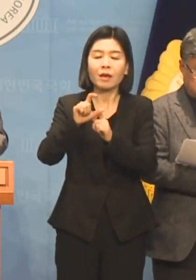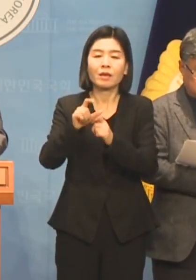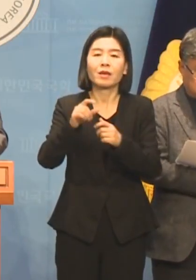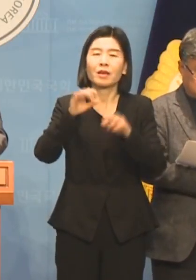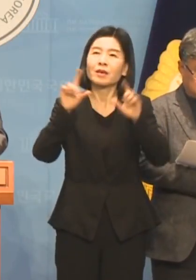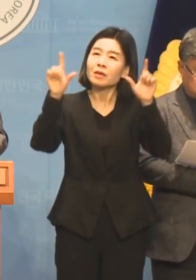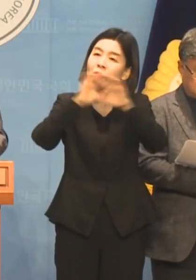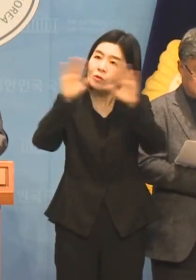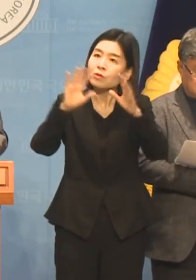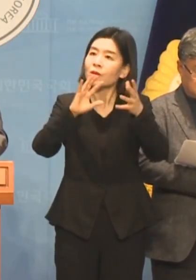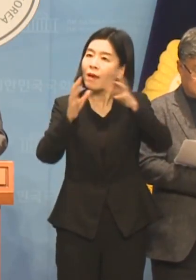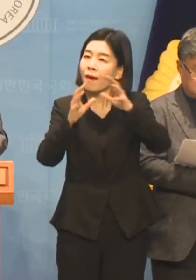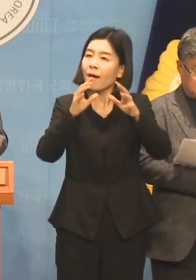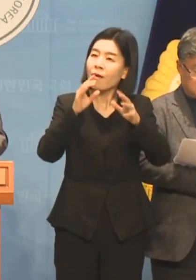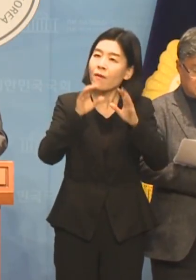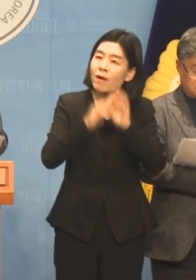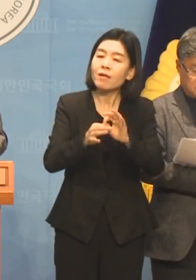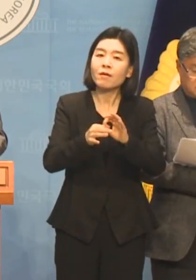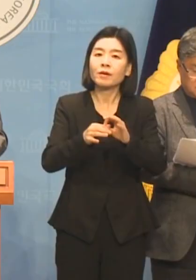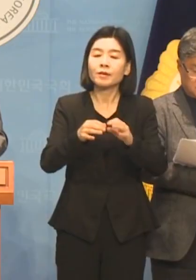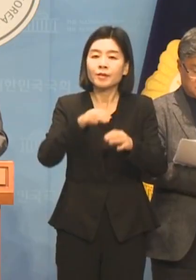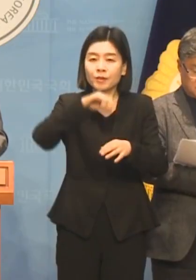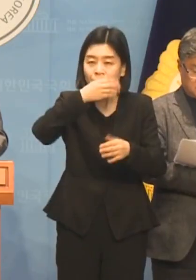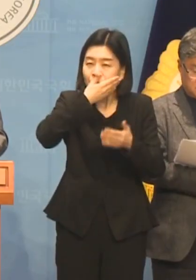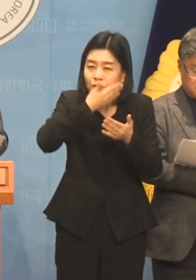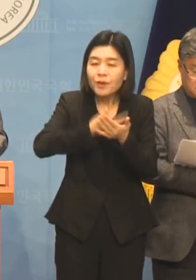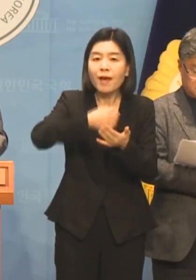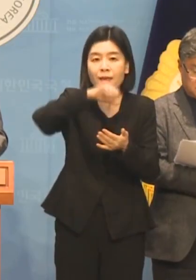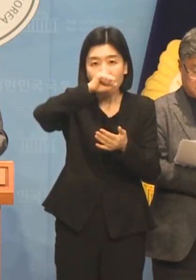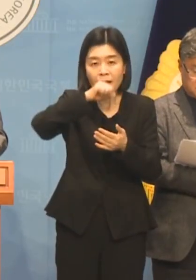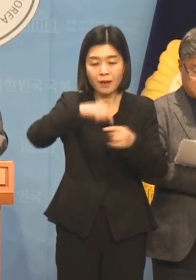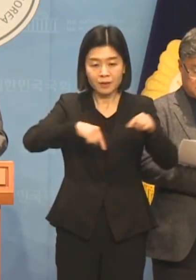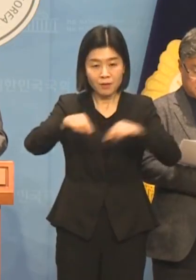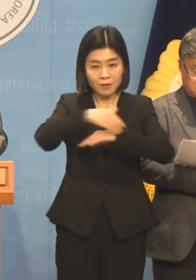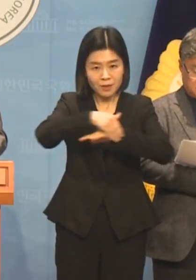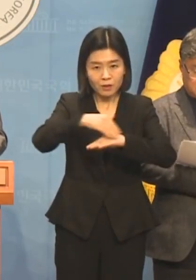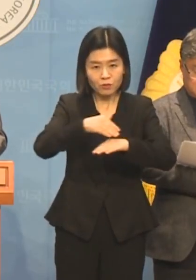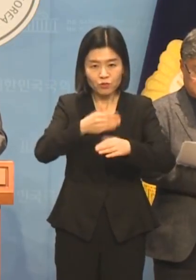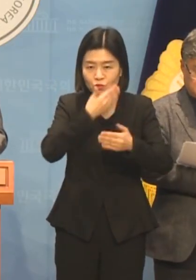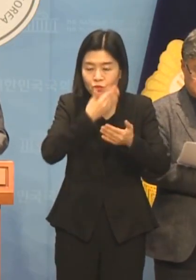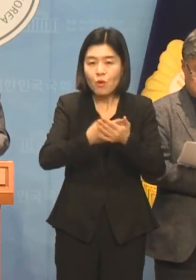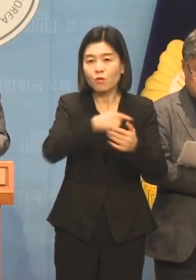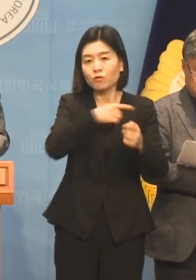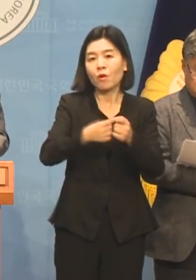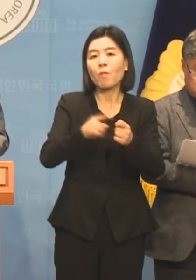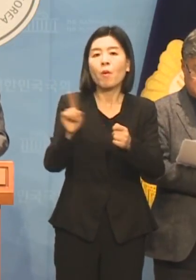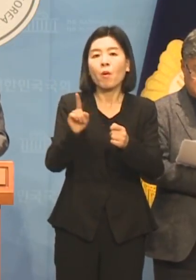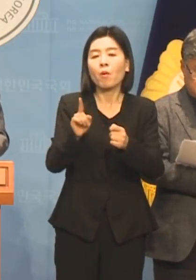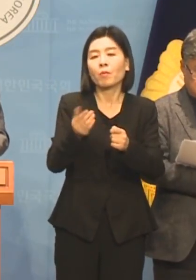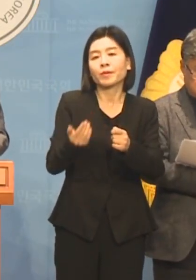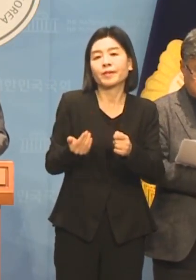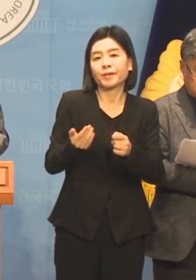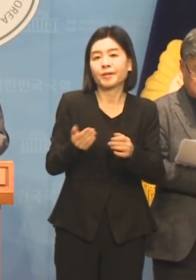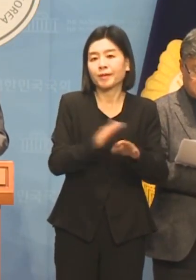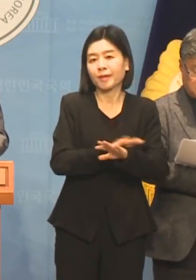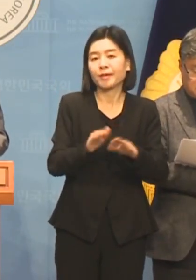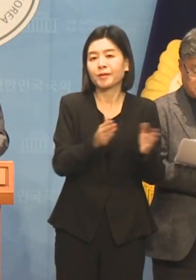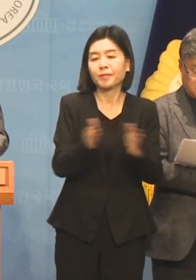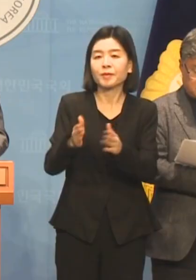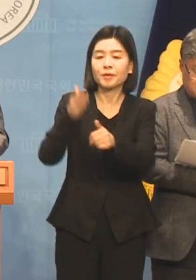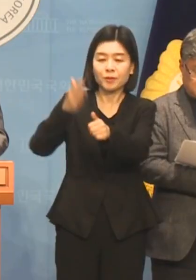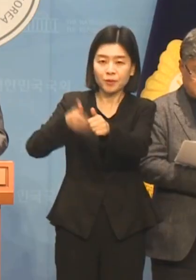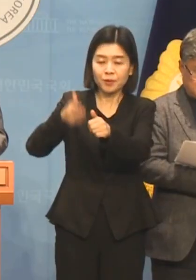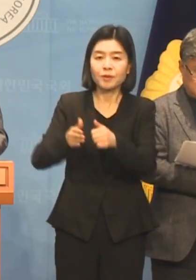대응 핵심 예산과 정책 우선순위를 신속히 마련할 것을 촉구합니다.